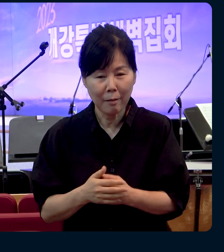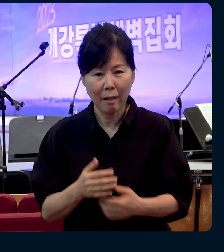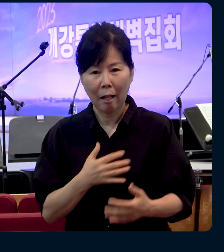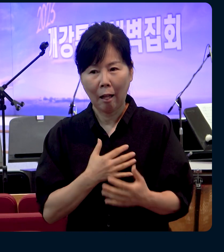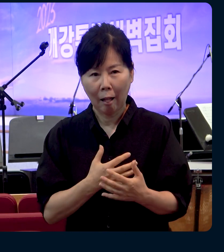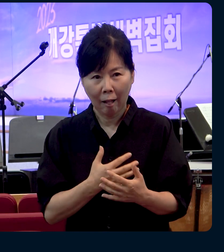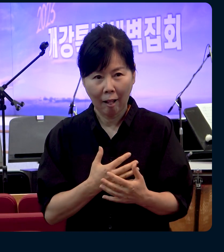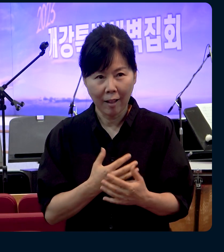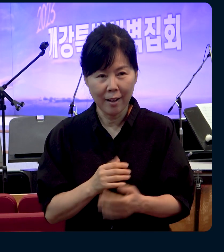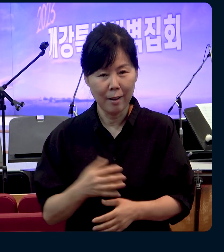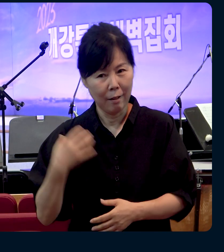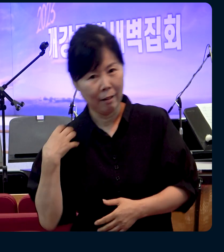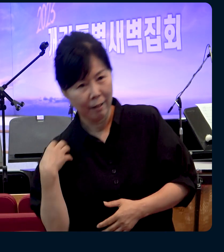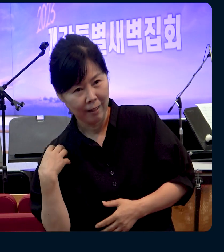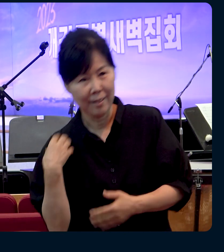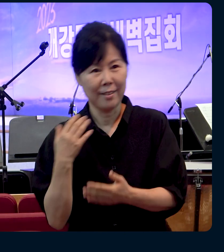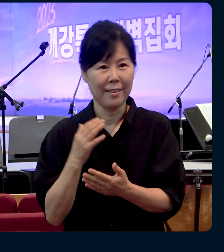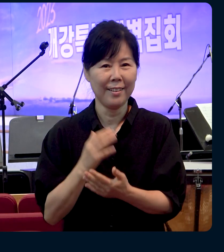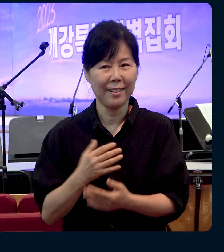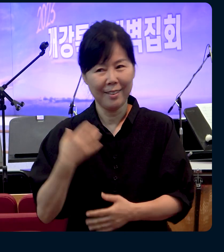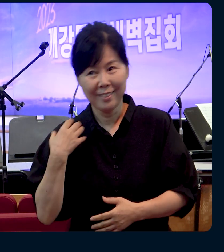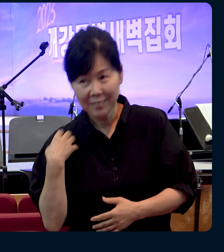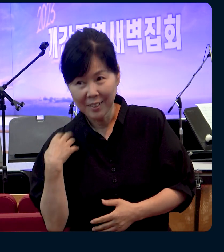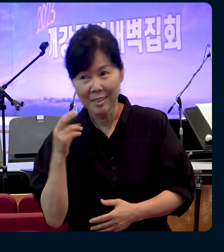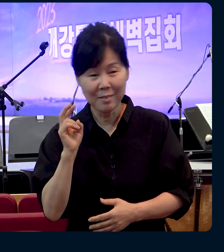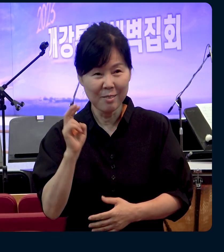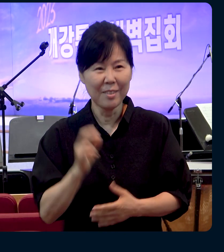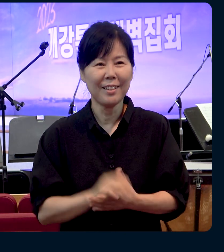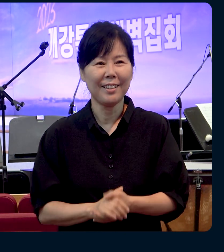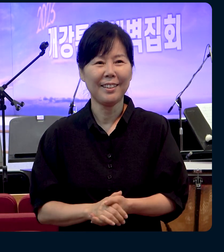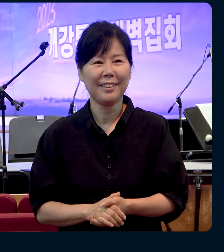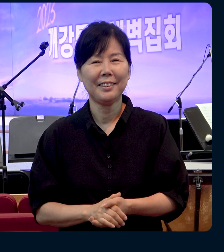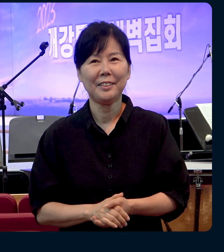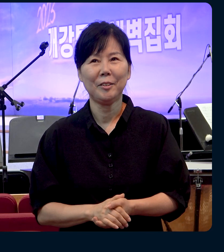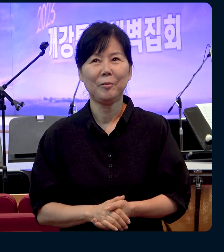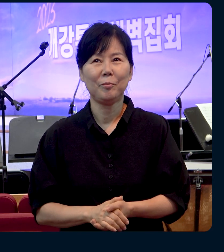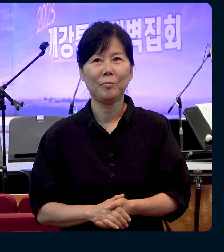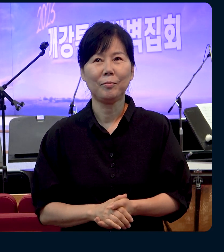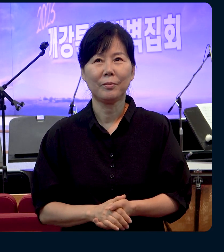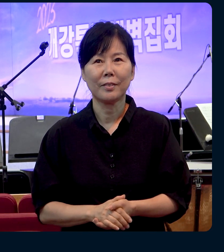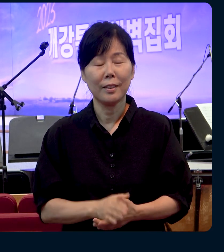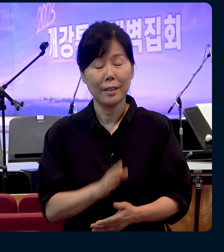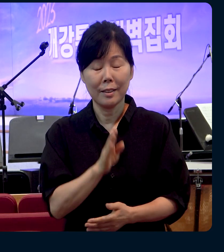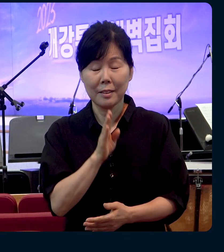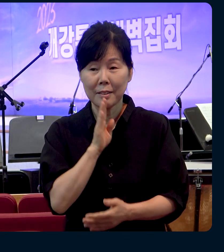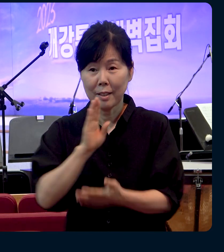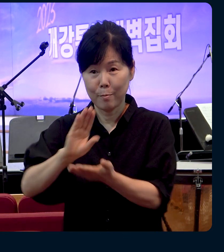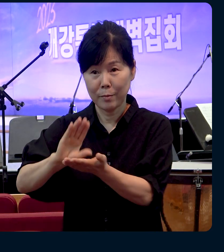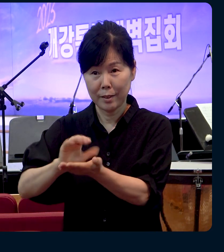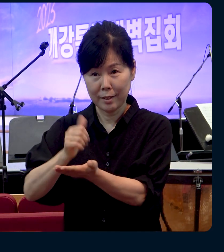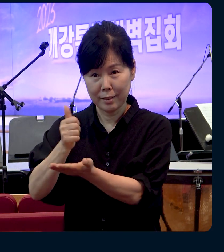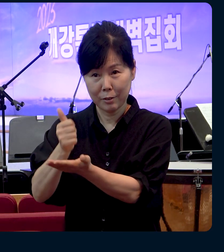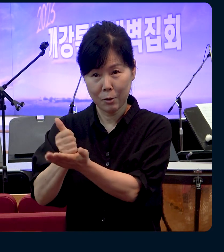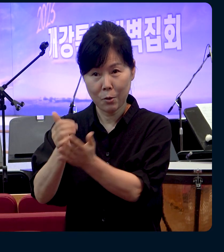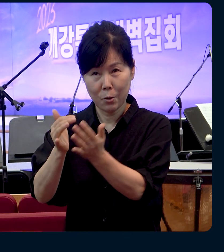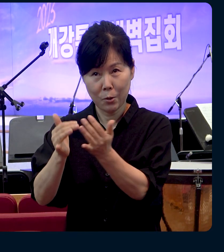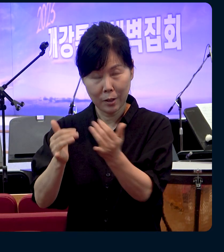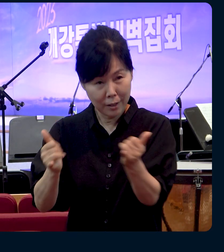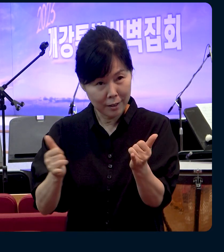갖는데 부담을 좀 가지시면서 질문을 들어주시기 바랍니다. 참된 그리스도인은